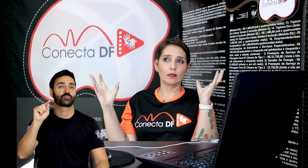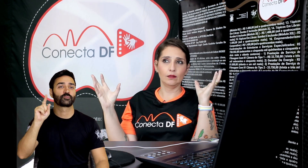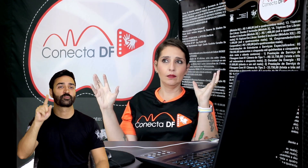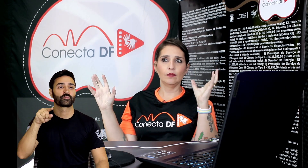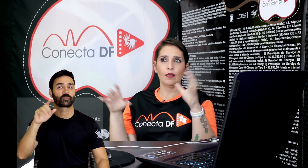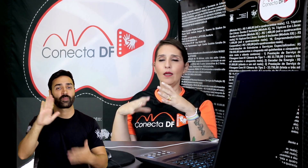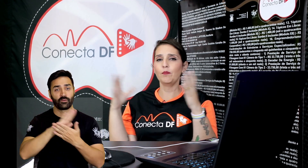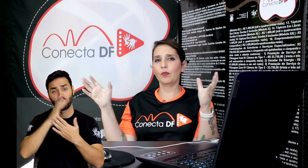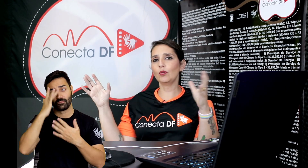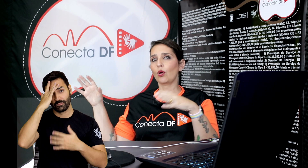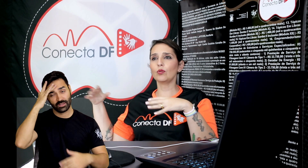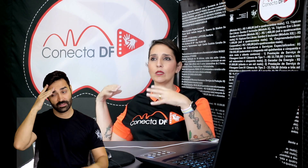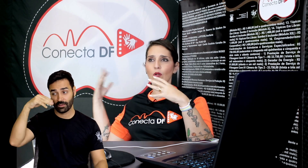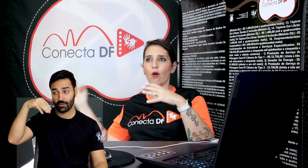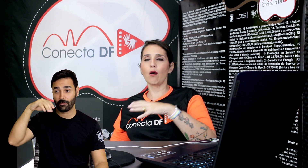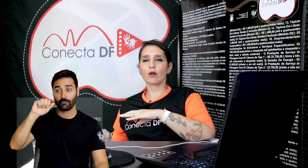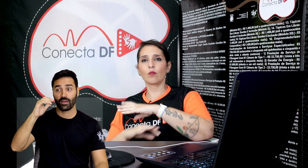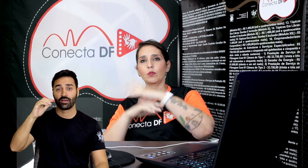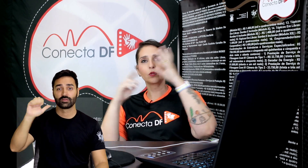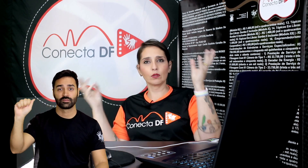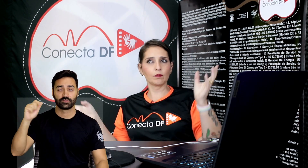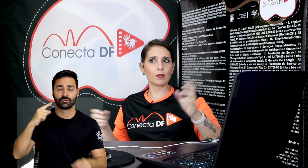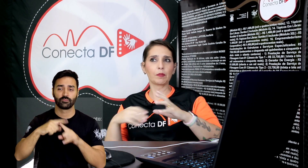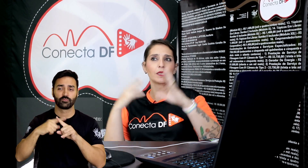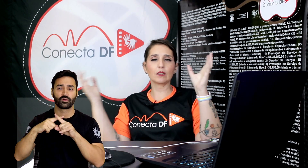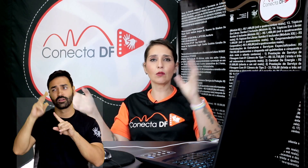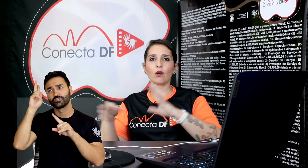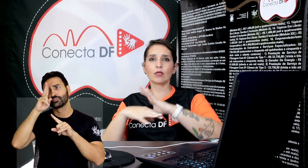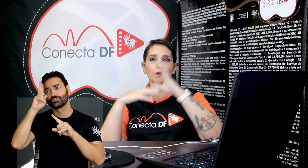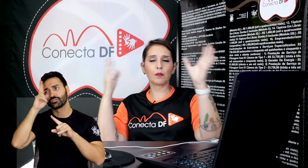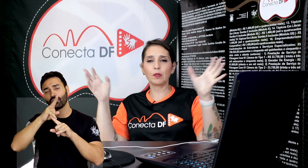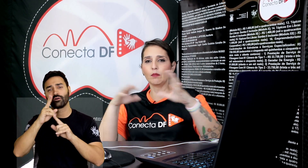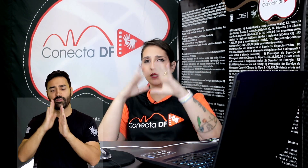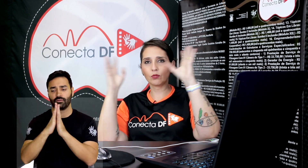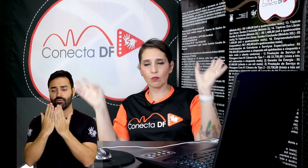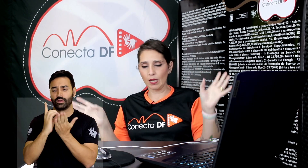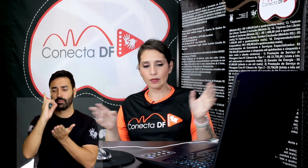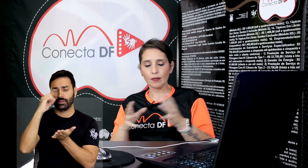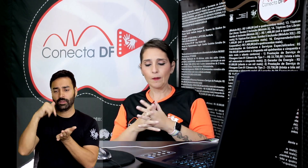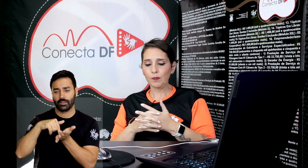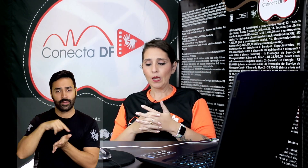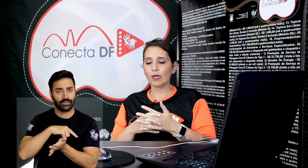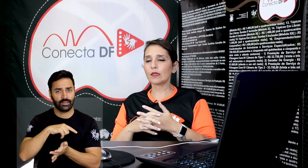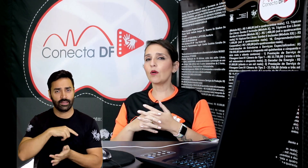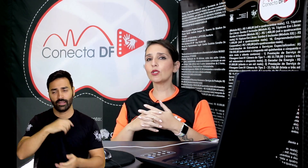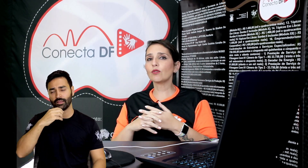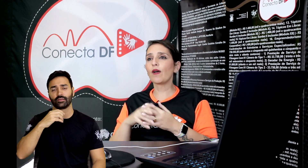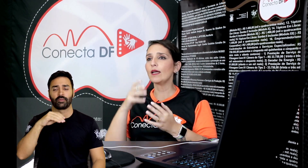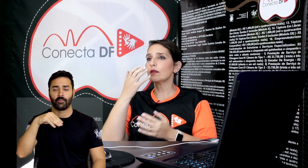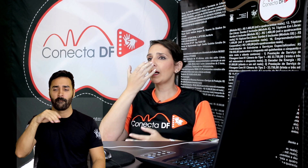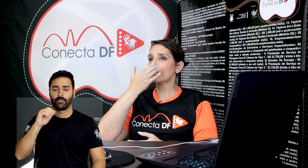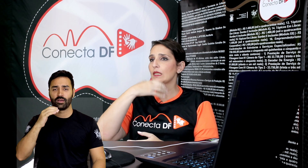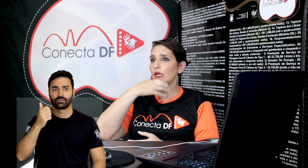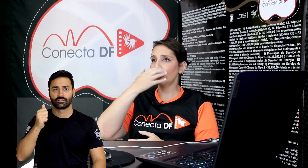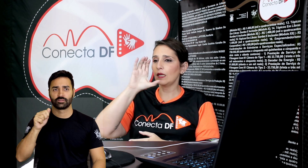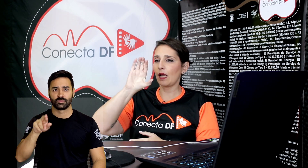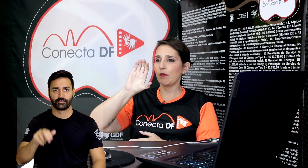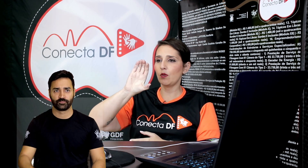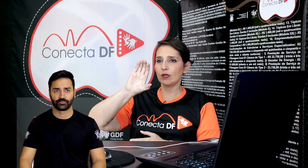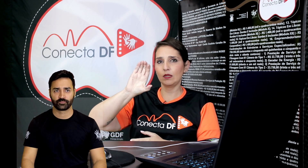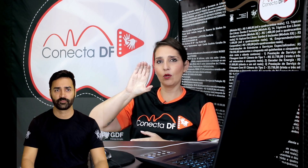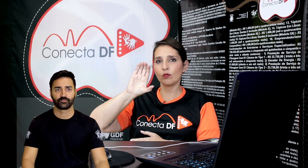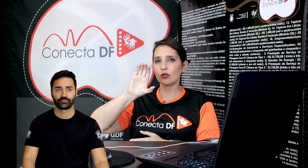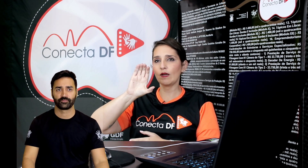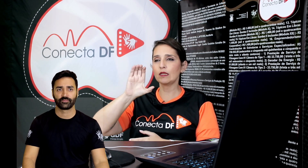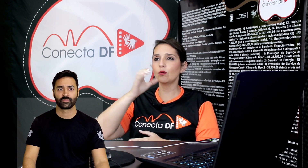maçã, né? Por todo o histórico, pelas histórias, pela Bíblia e tudo mais. Então a gente faz maçã, que é a